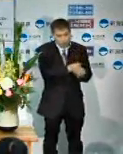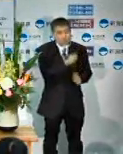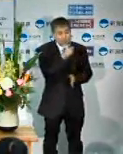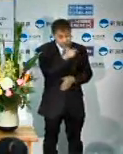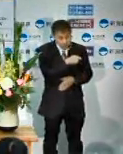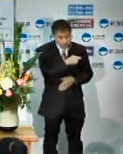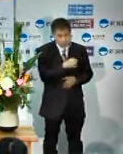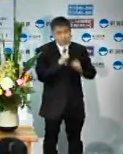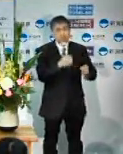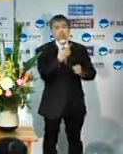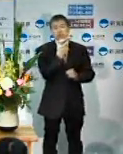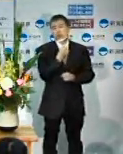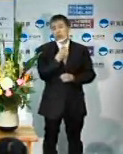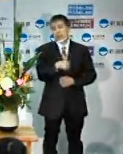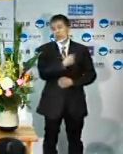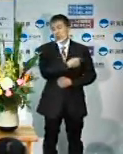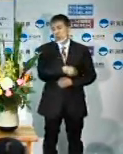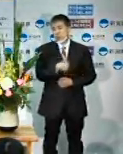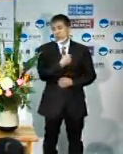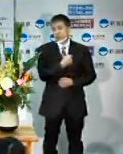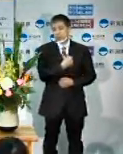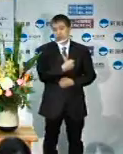りやっていただきたいという思いです。